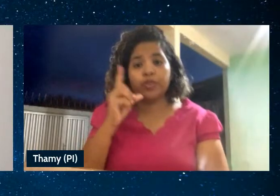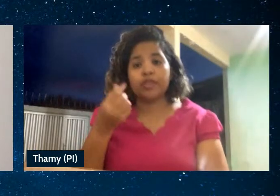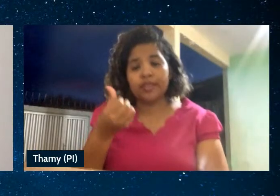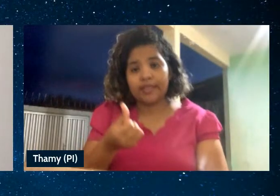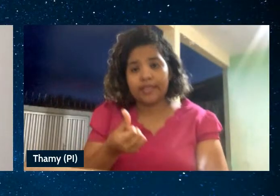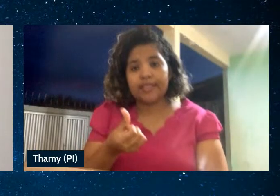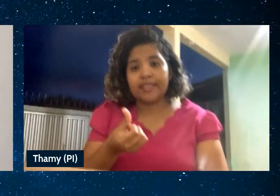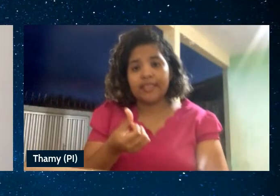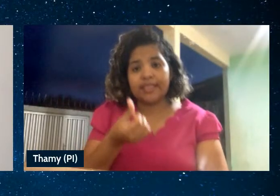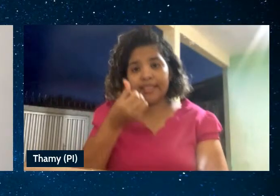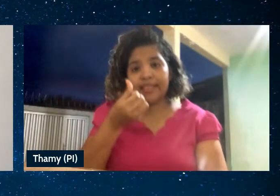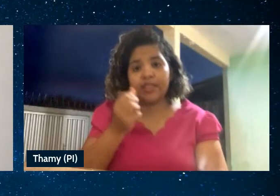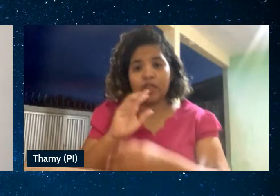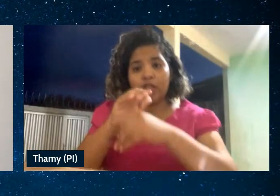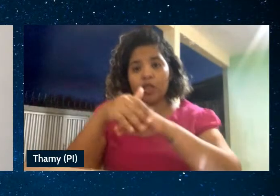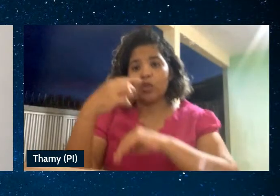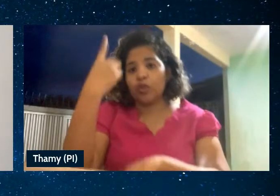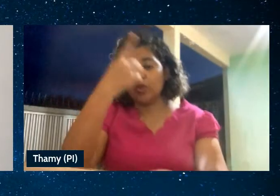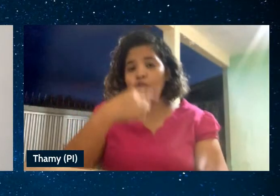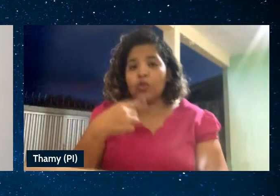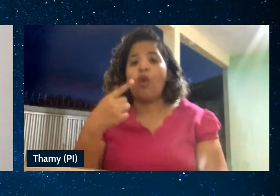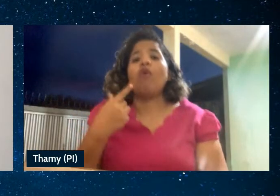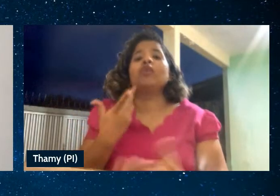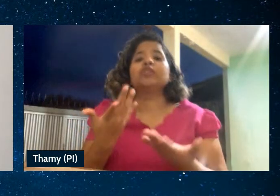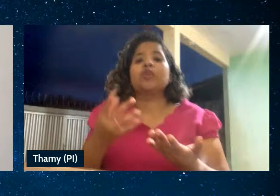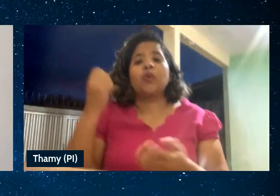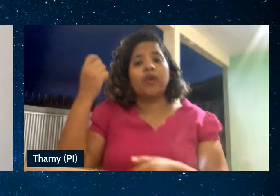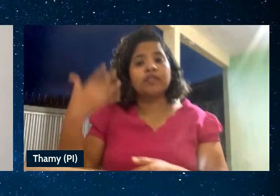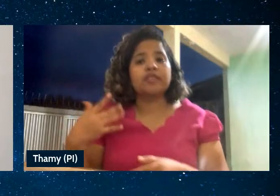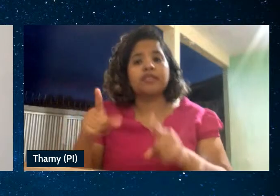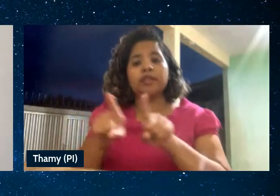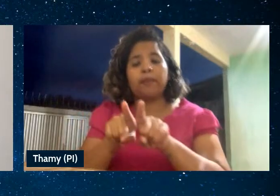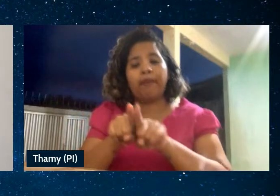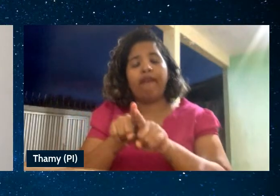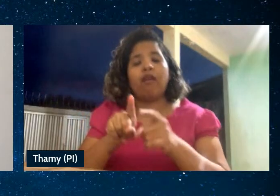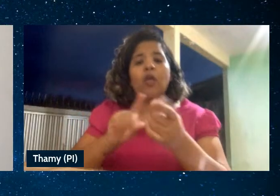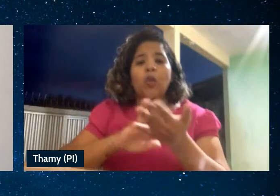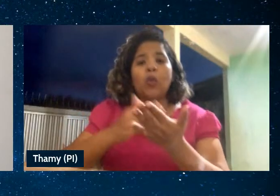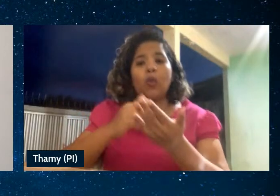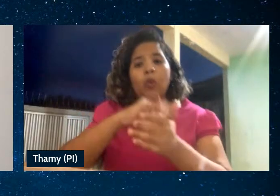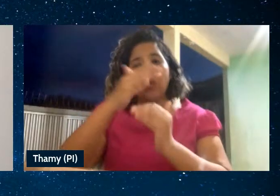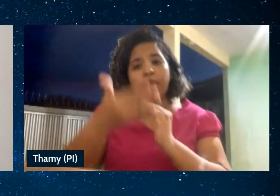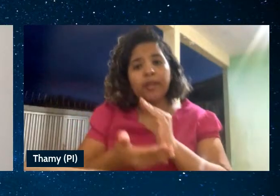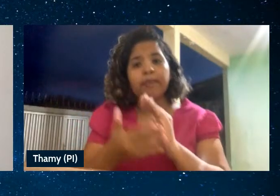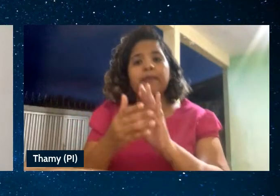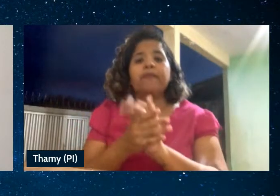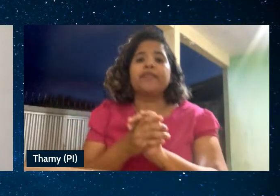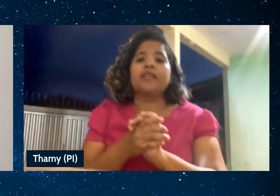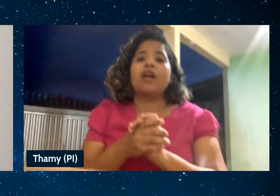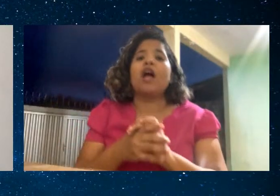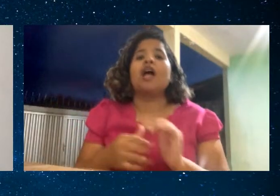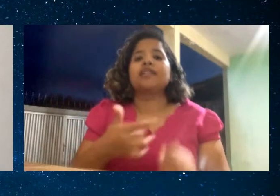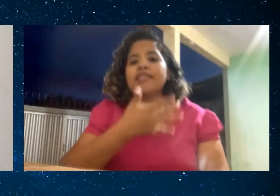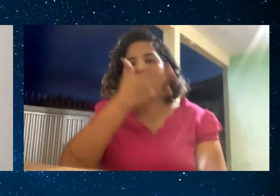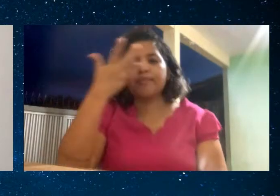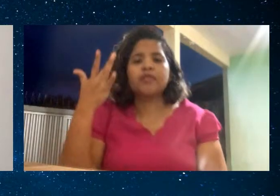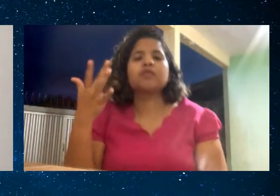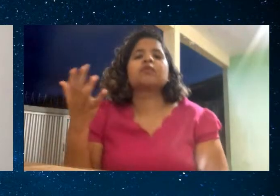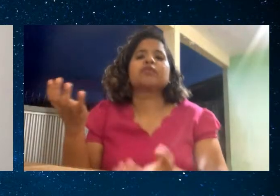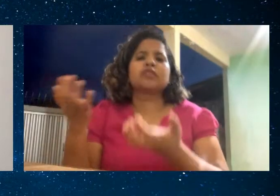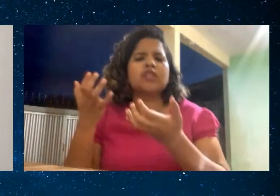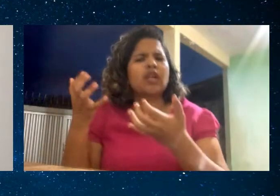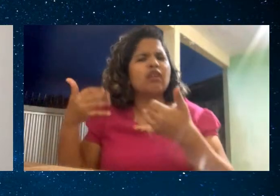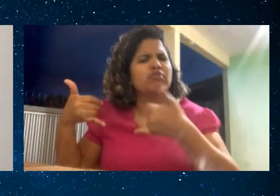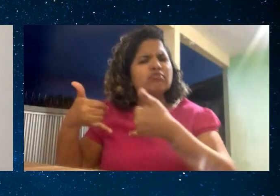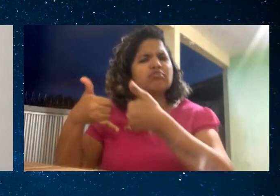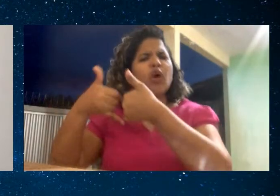horas com áudio descrição e libras aquelas pessoas que querem ser ouvidas liguem